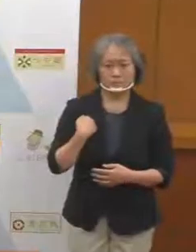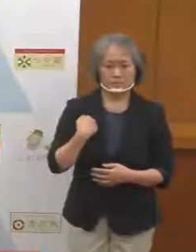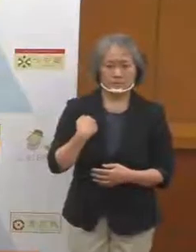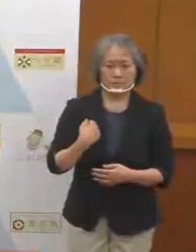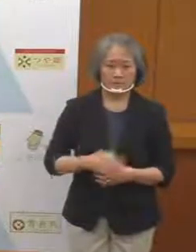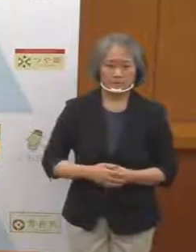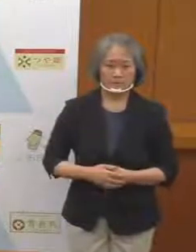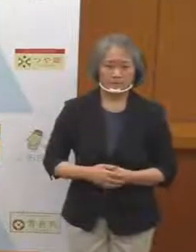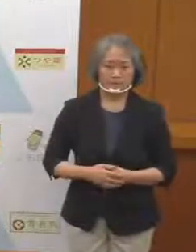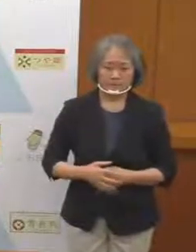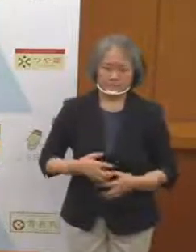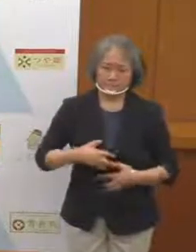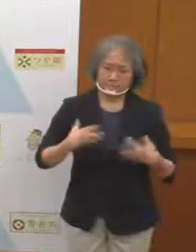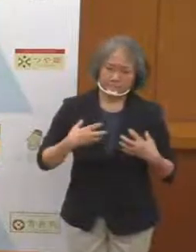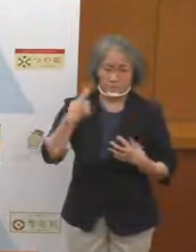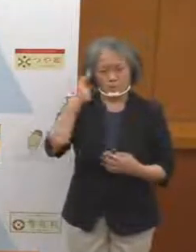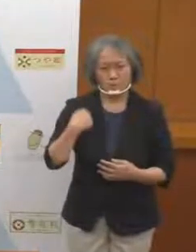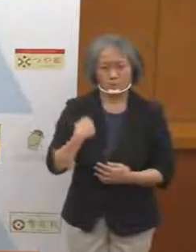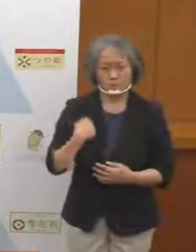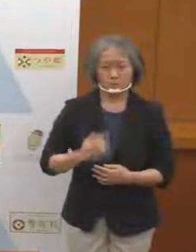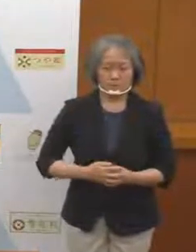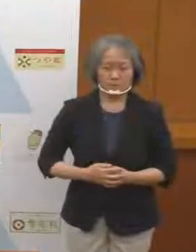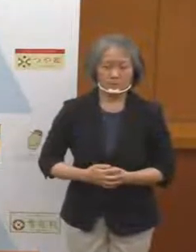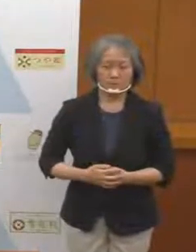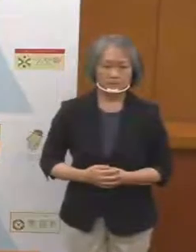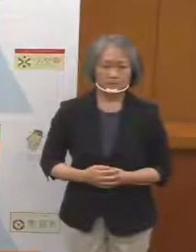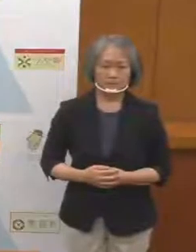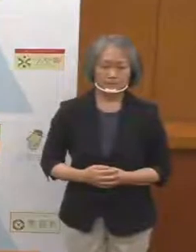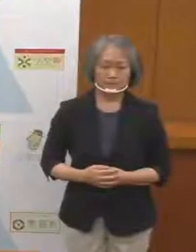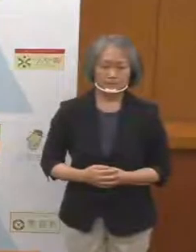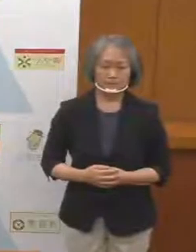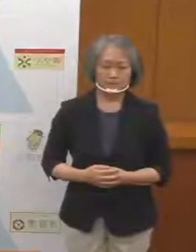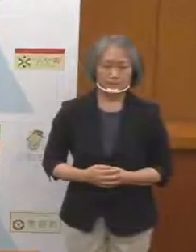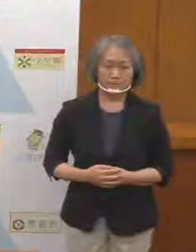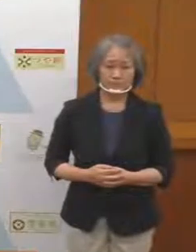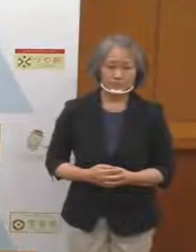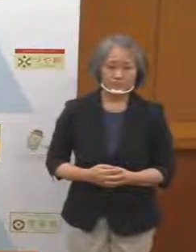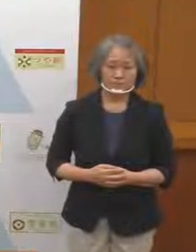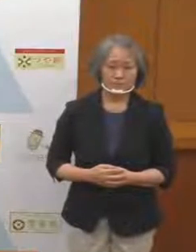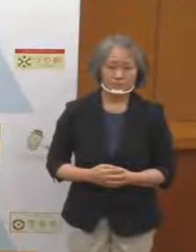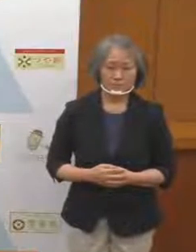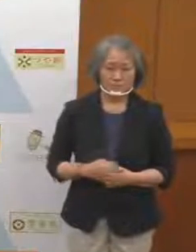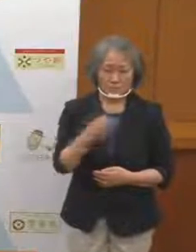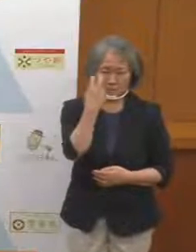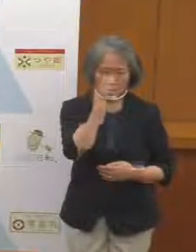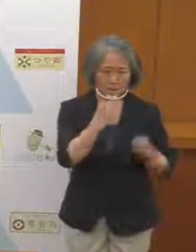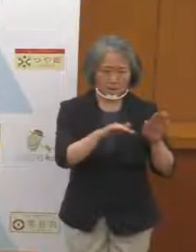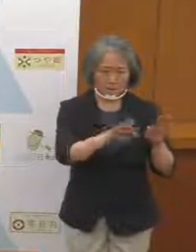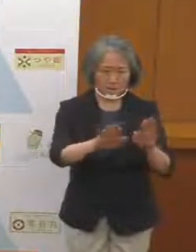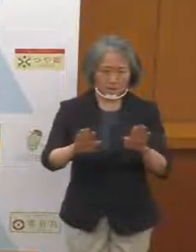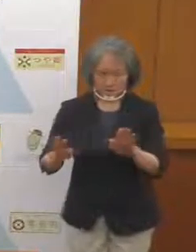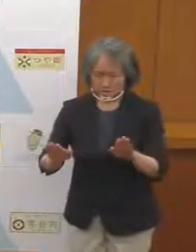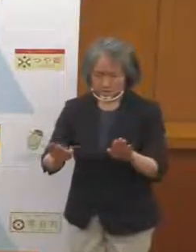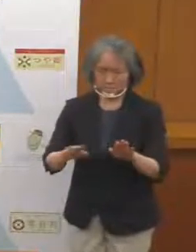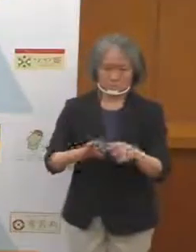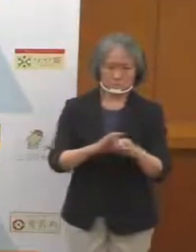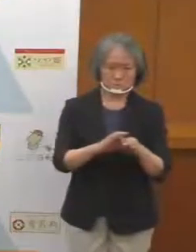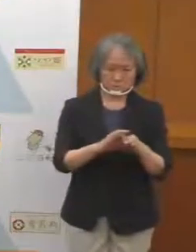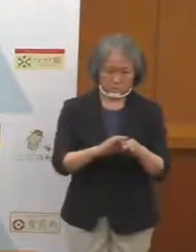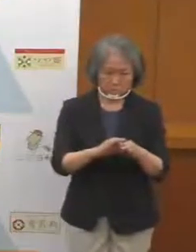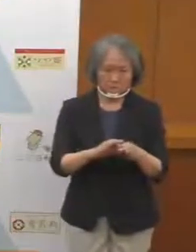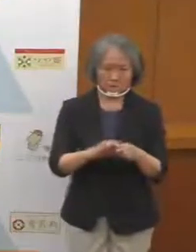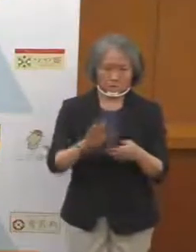ますただソロやはりケール軽微というのは非常によっ